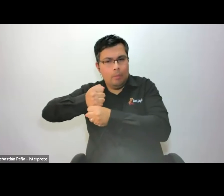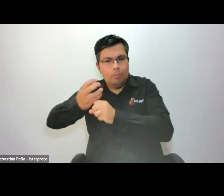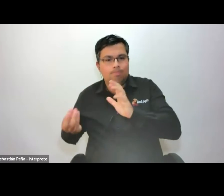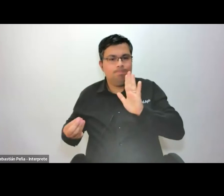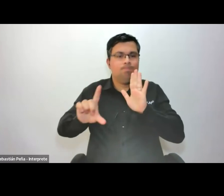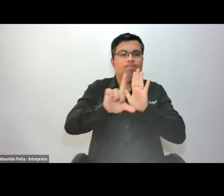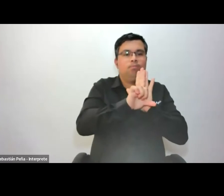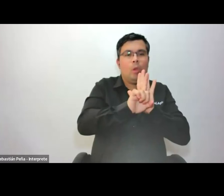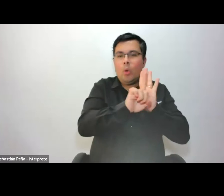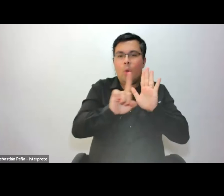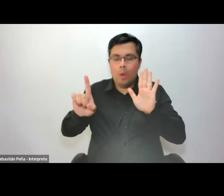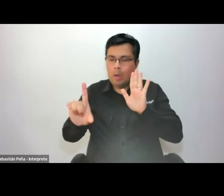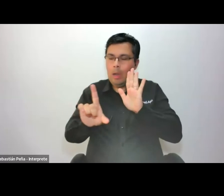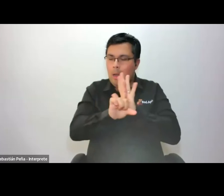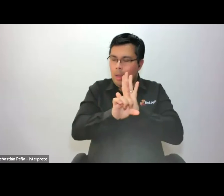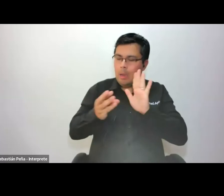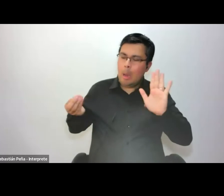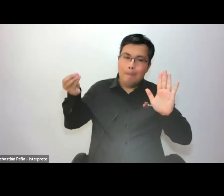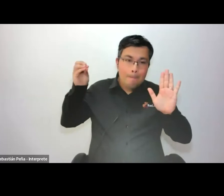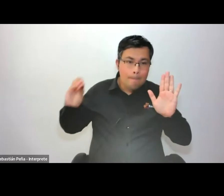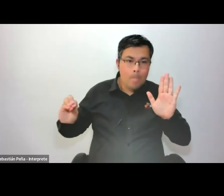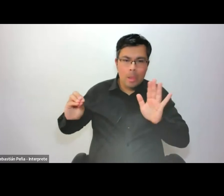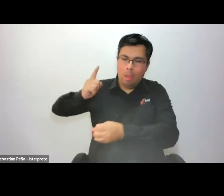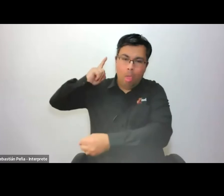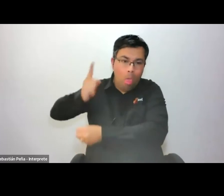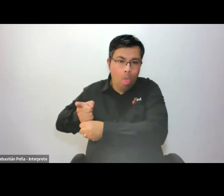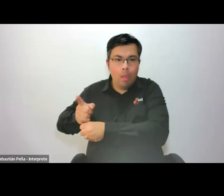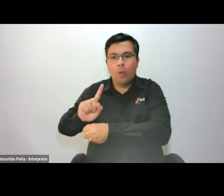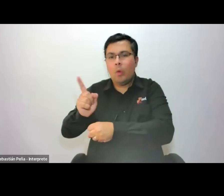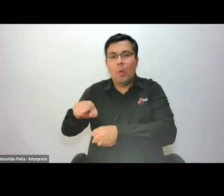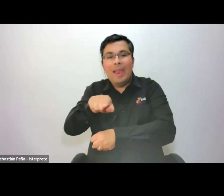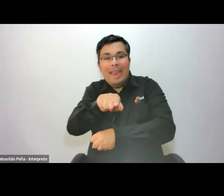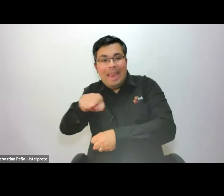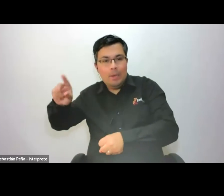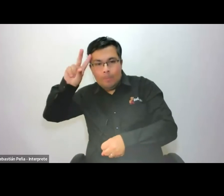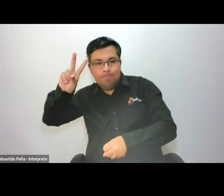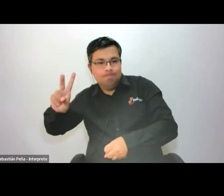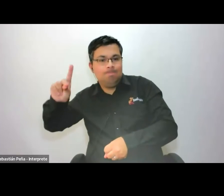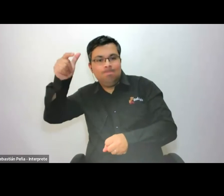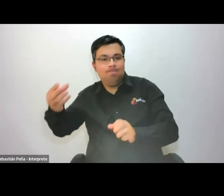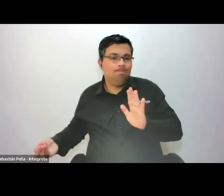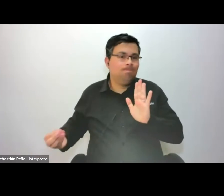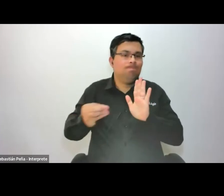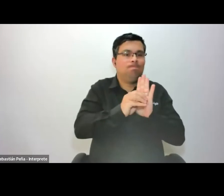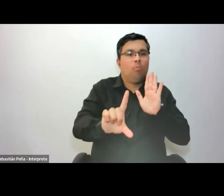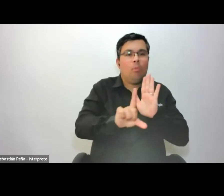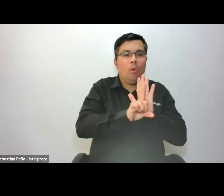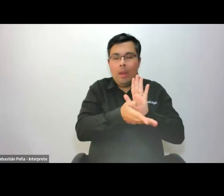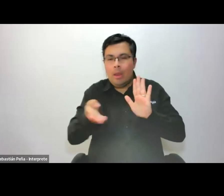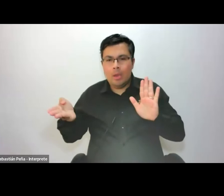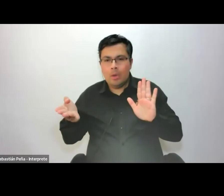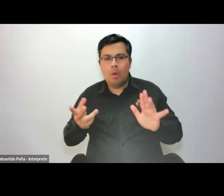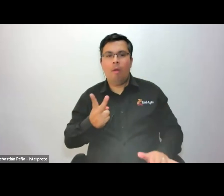a la comunidad autista, sino que surge de la comunidad autista, quienes han vivido en primera persona la